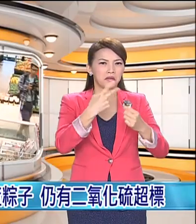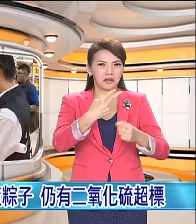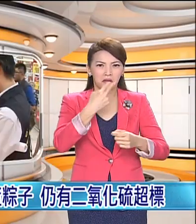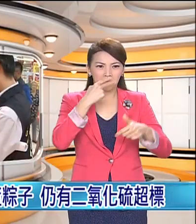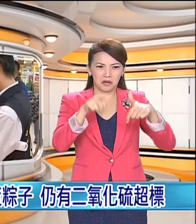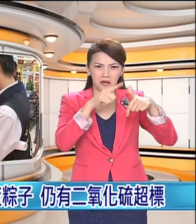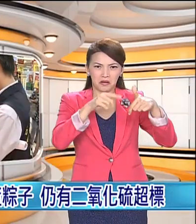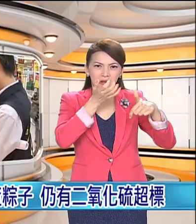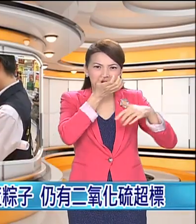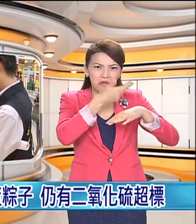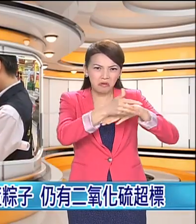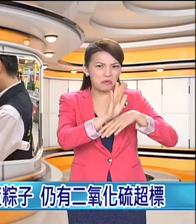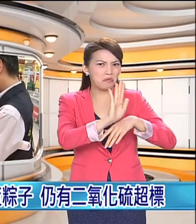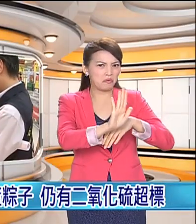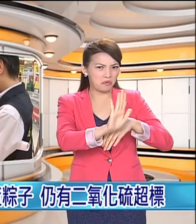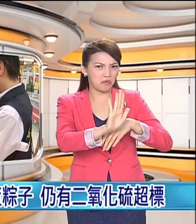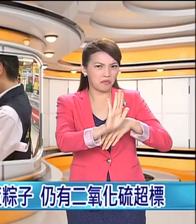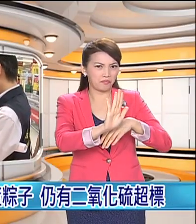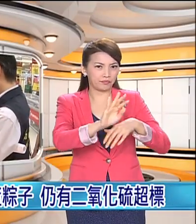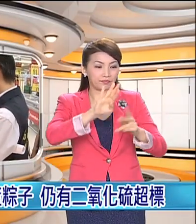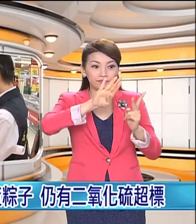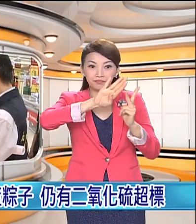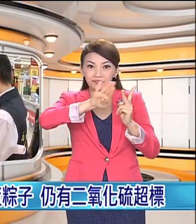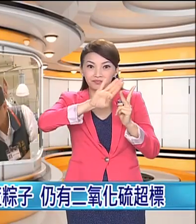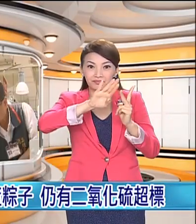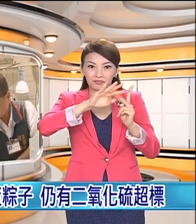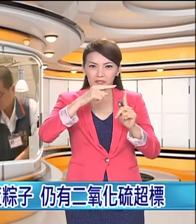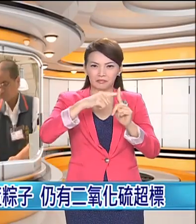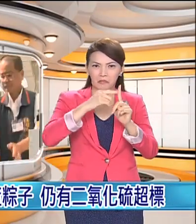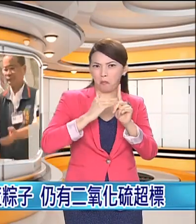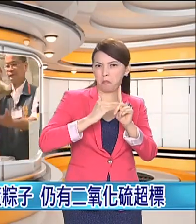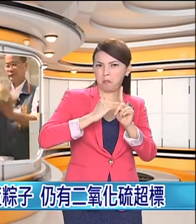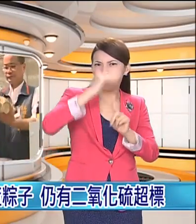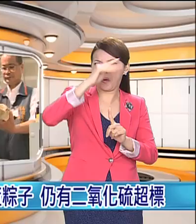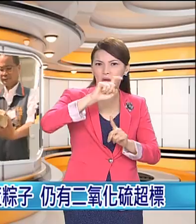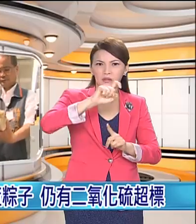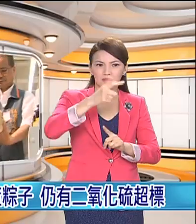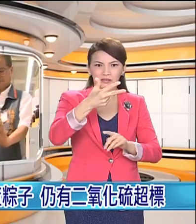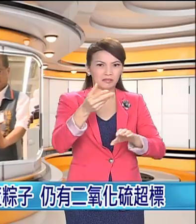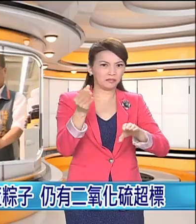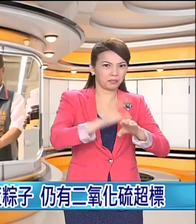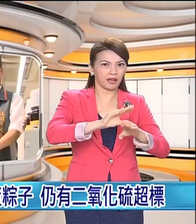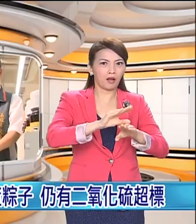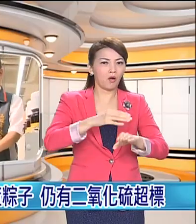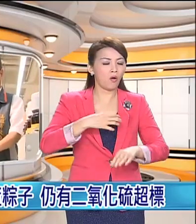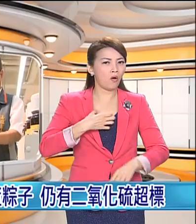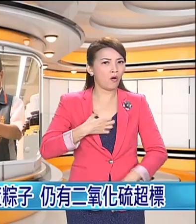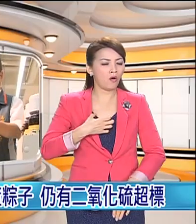验出了二氧化硫，而其中还有一件是超标了17倍之多。